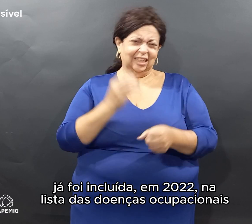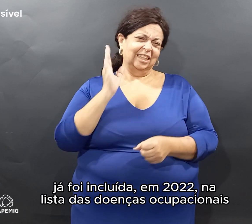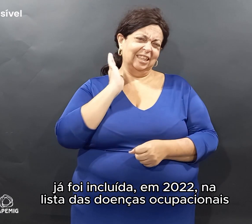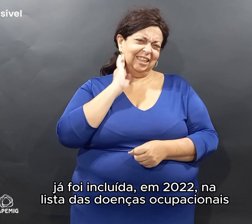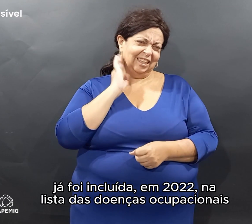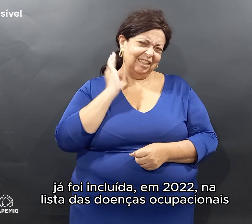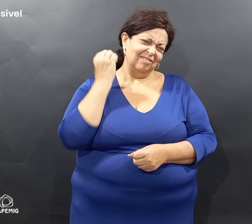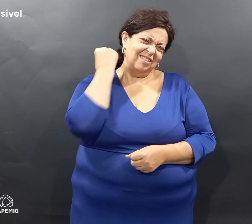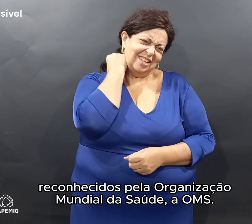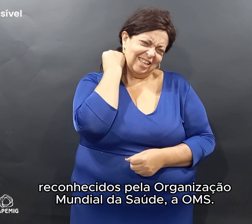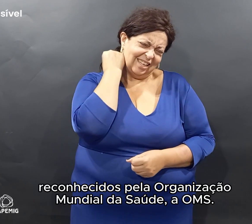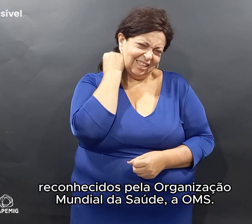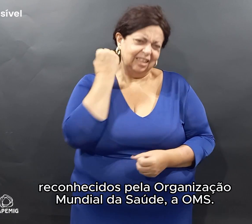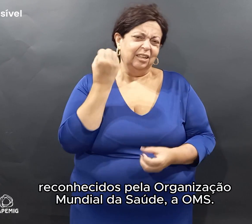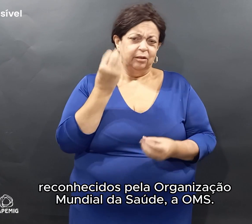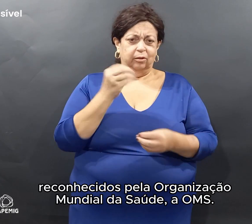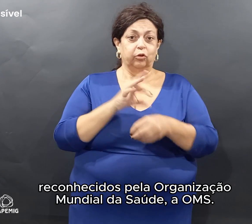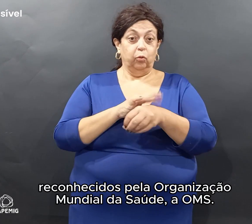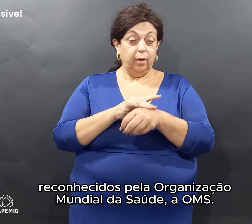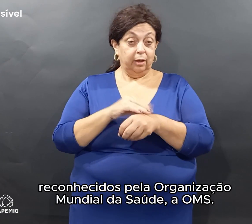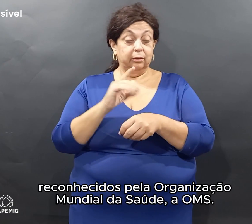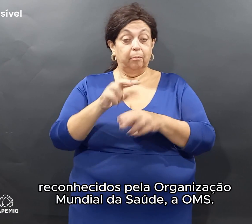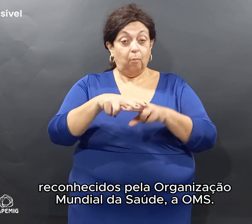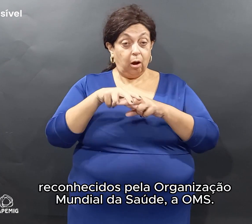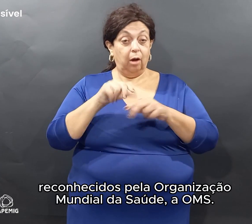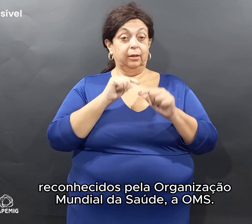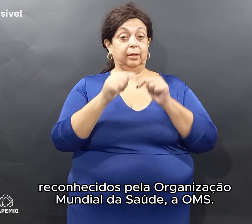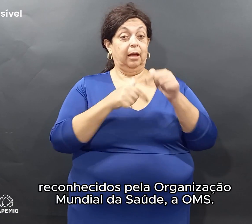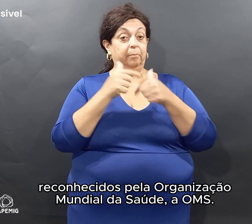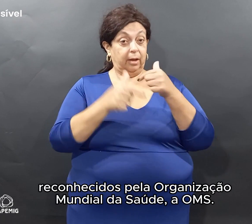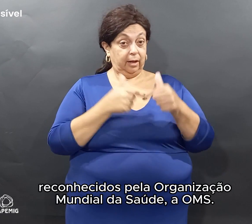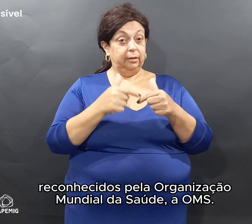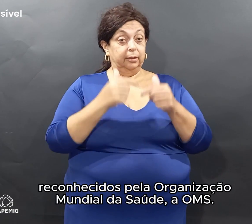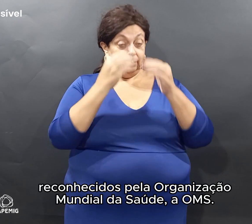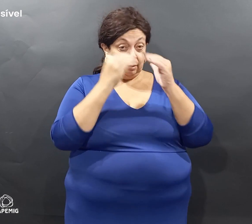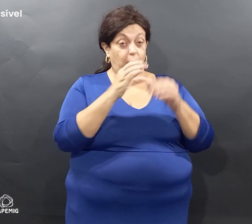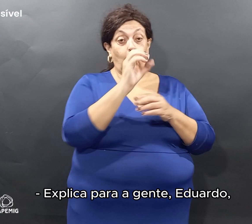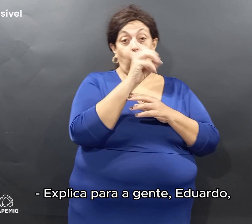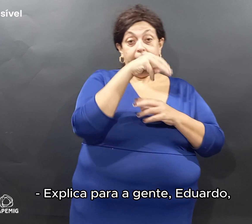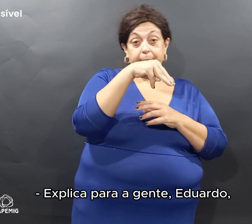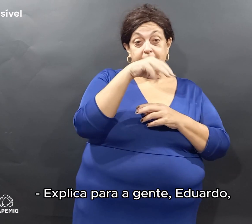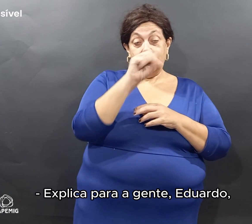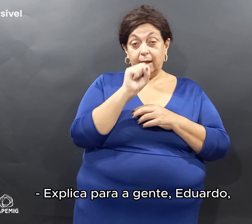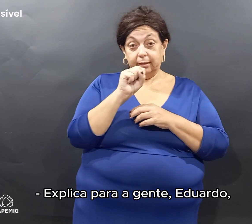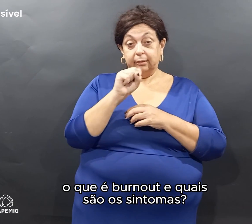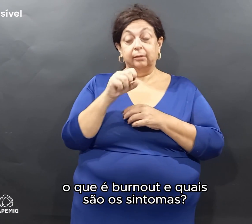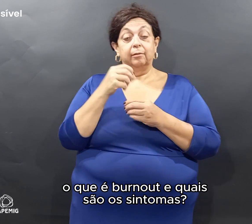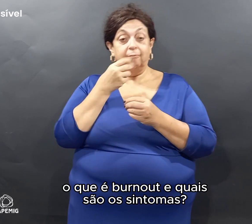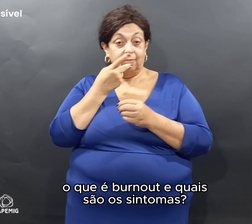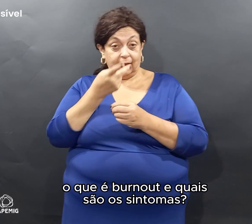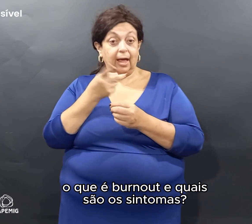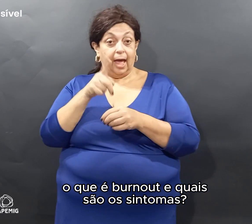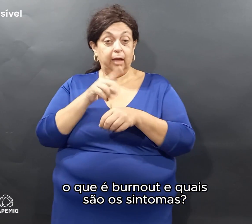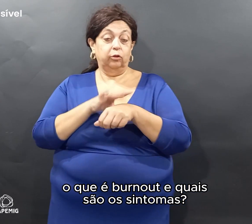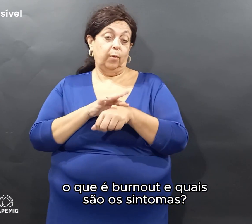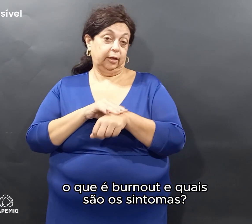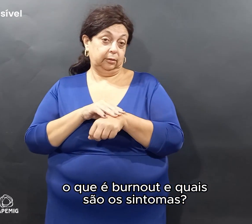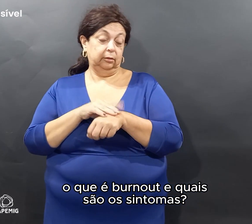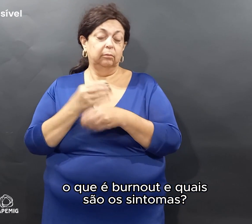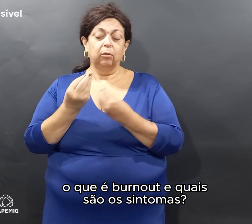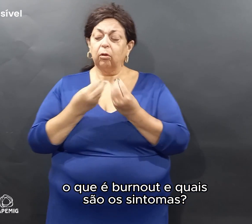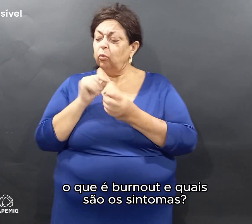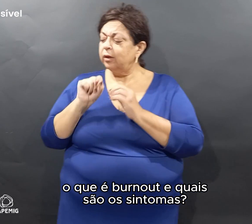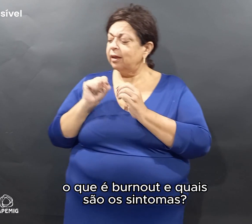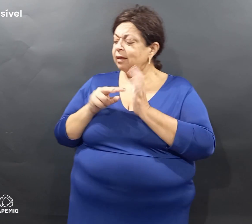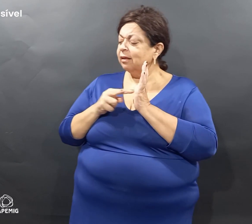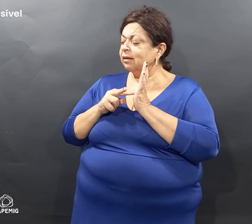doenças ocupacionais reconhecidas pela Organização Mundial da Saúde, a OMS. Explica pra gente, Eduardo, o que é burnout e quais